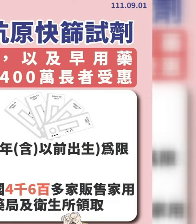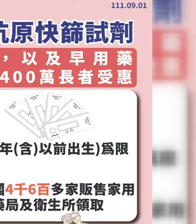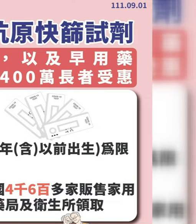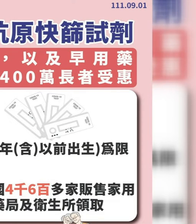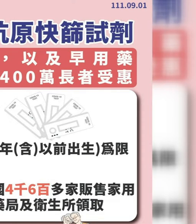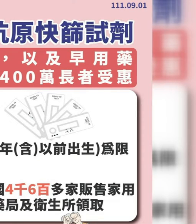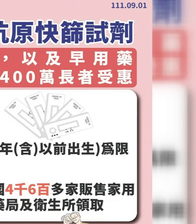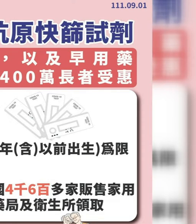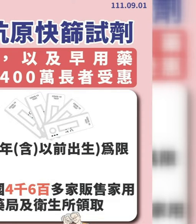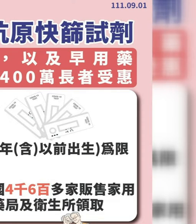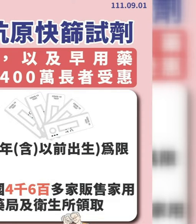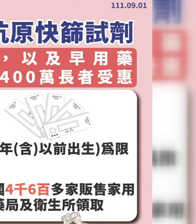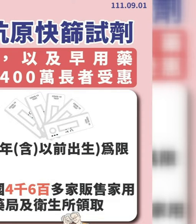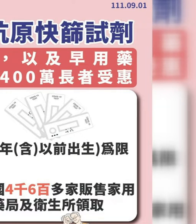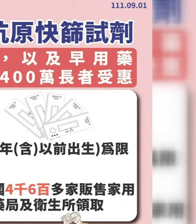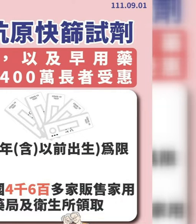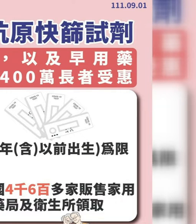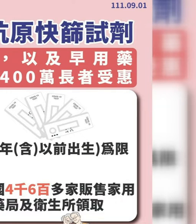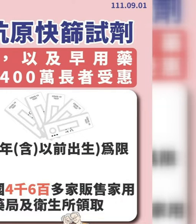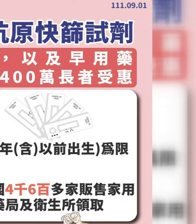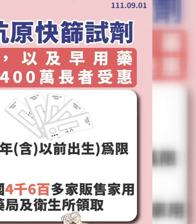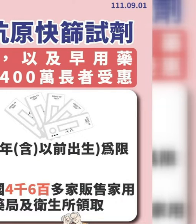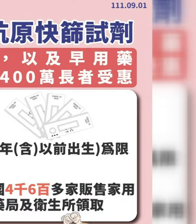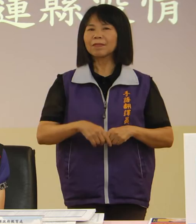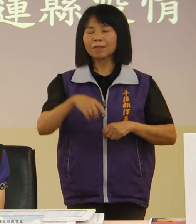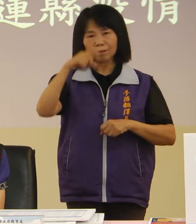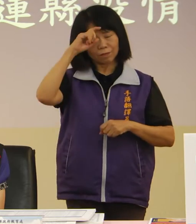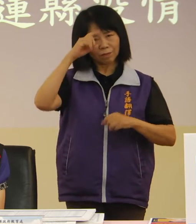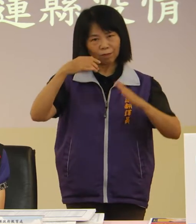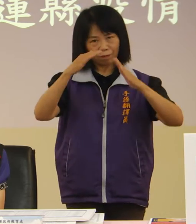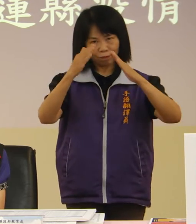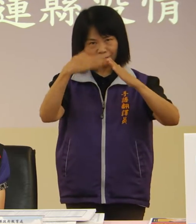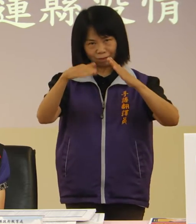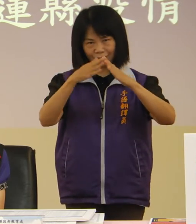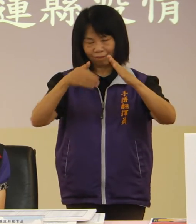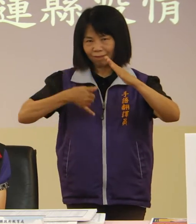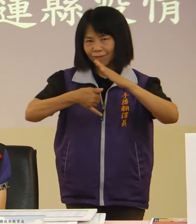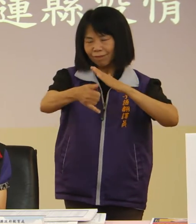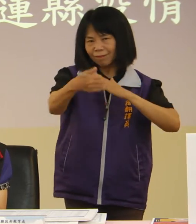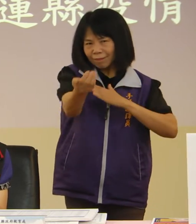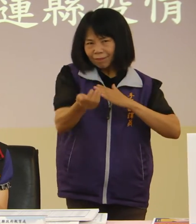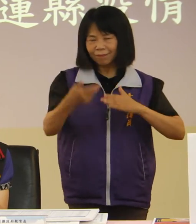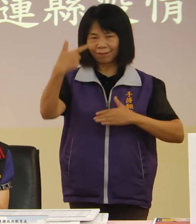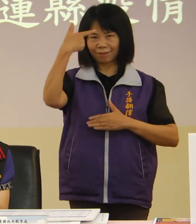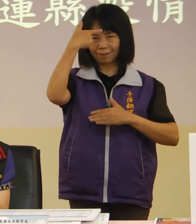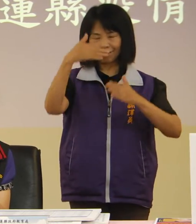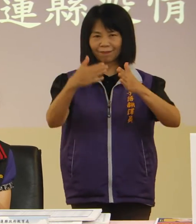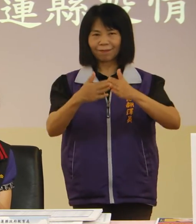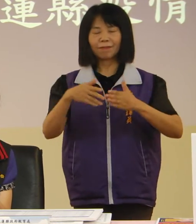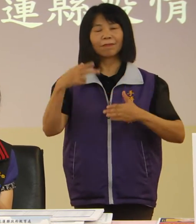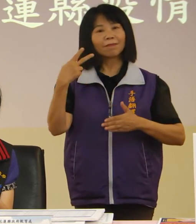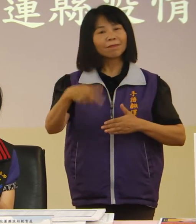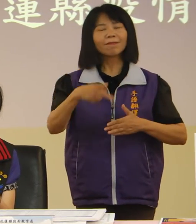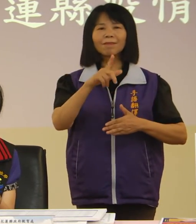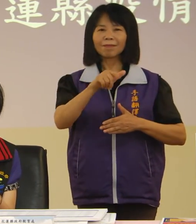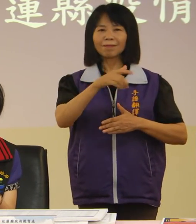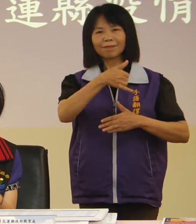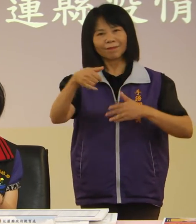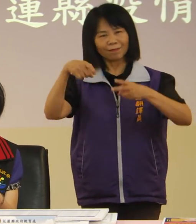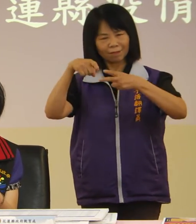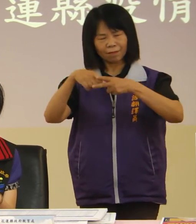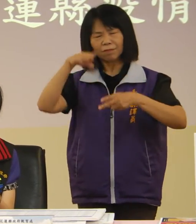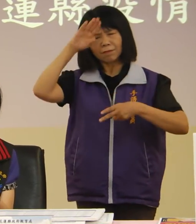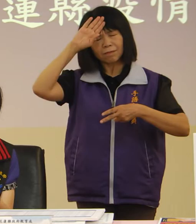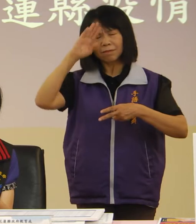确诊，暂停实体课程。 请各校落实入校前量测体温。那第二个是教职员工生病不入